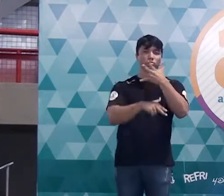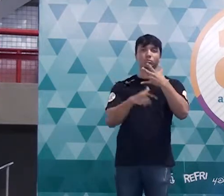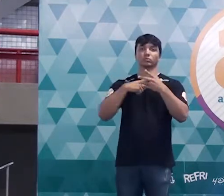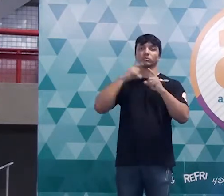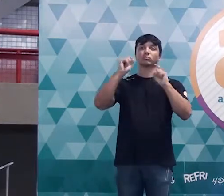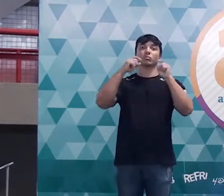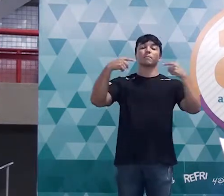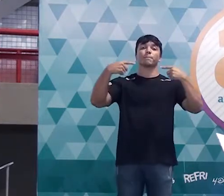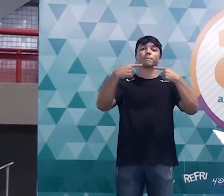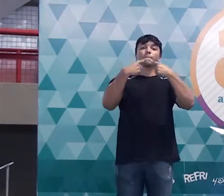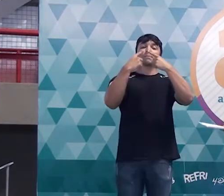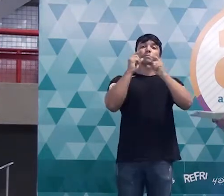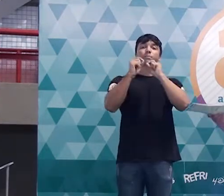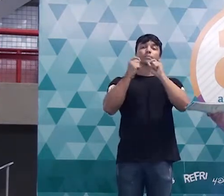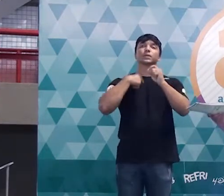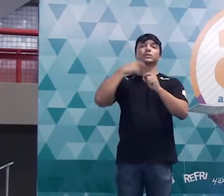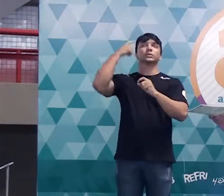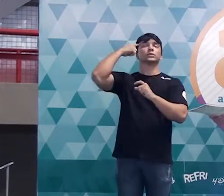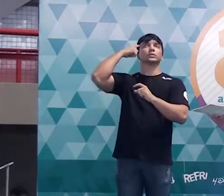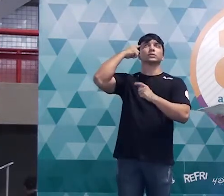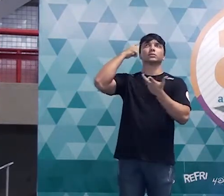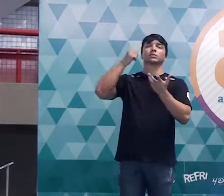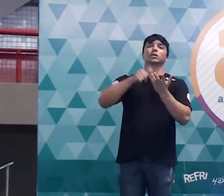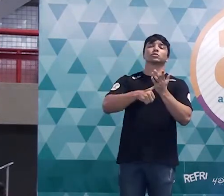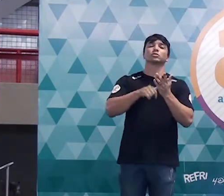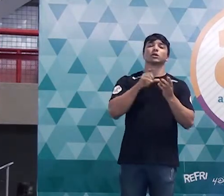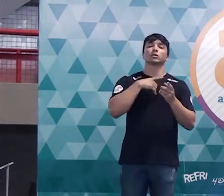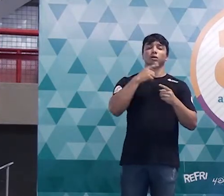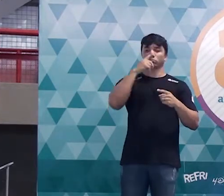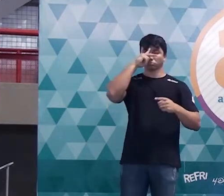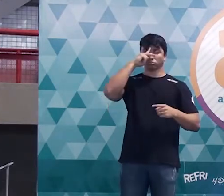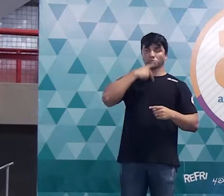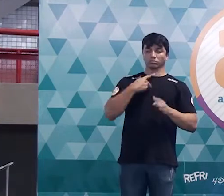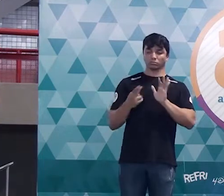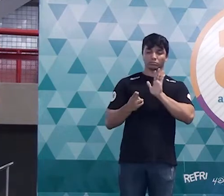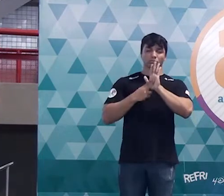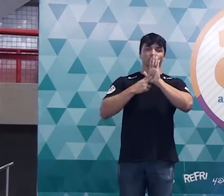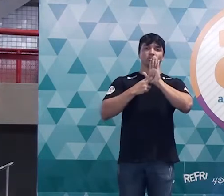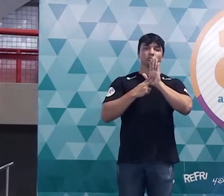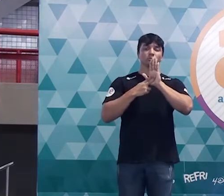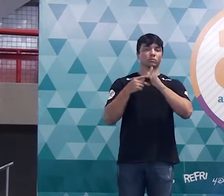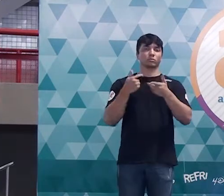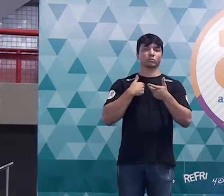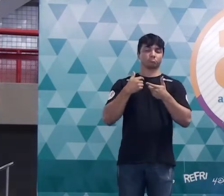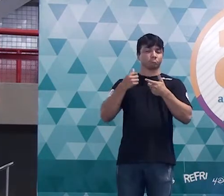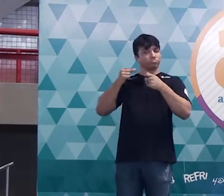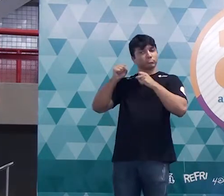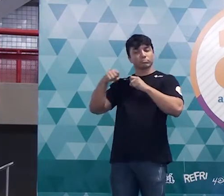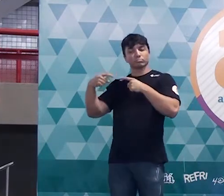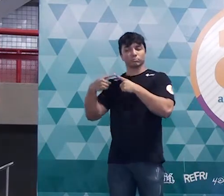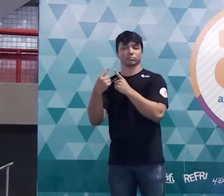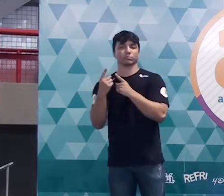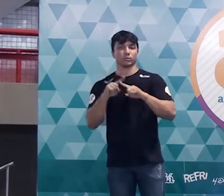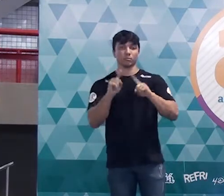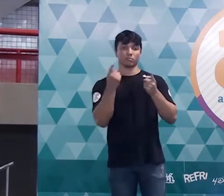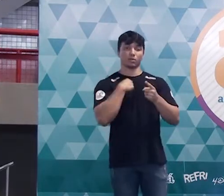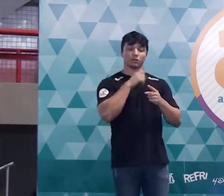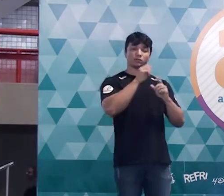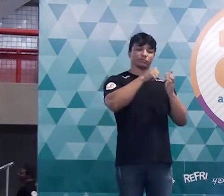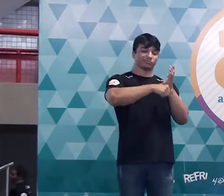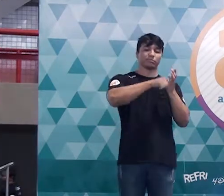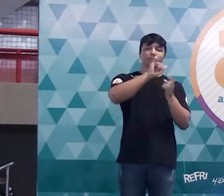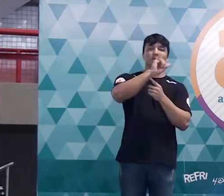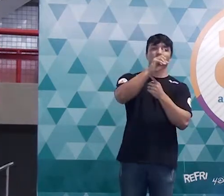costuma pensar assim: identidade é o que eu sou. Em parte é. Mas a